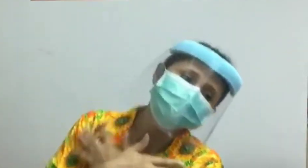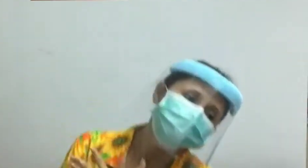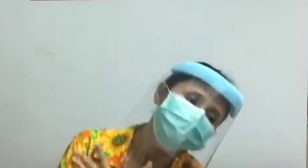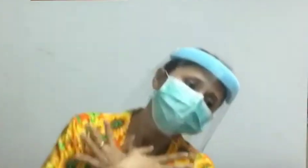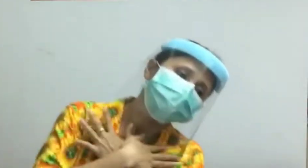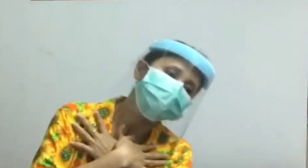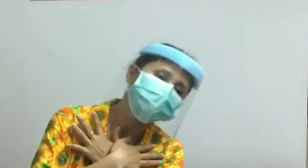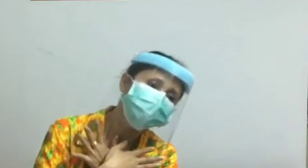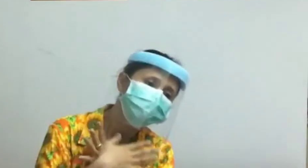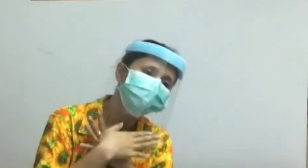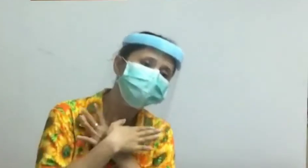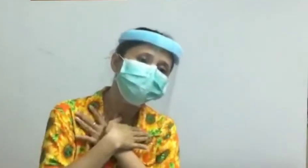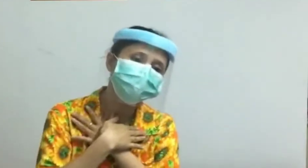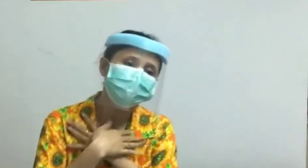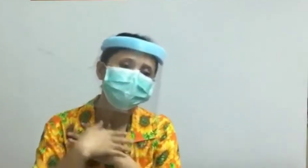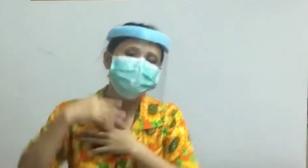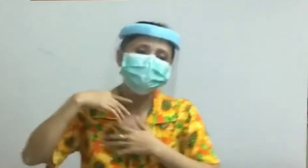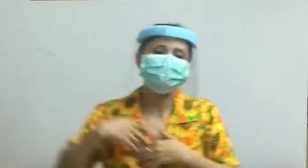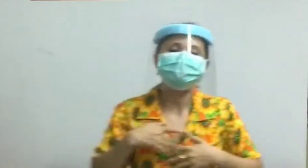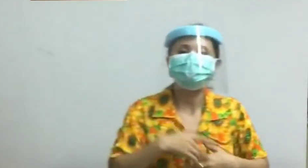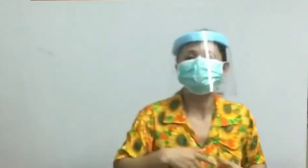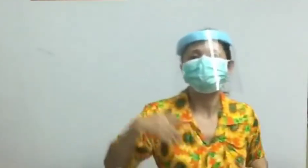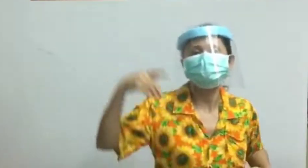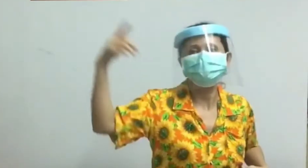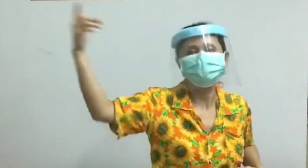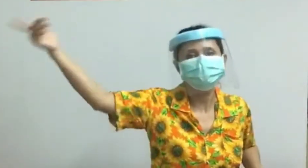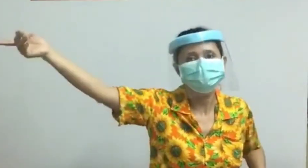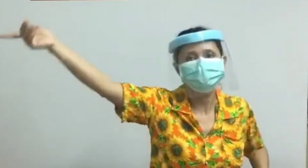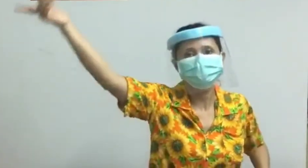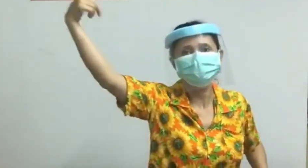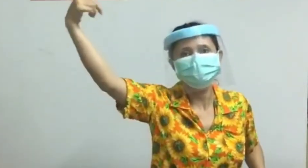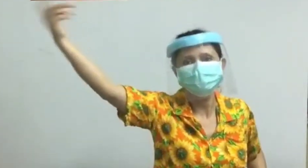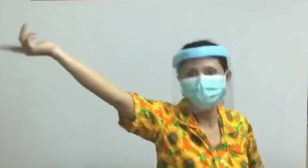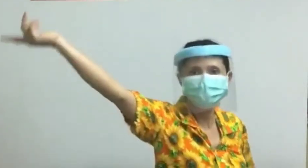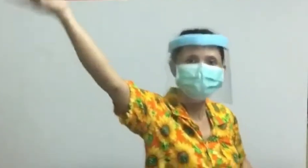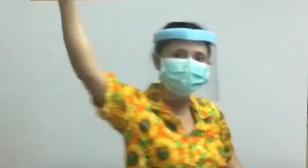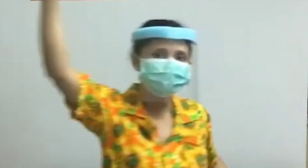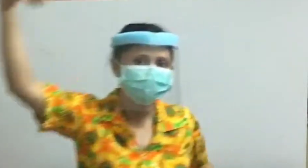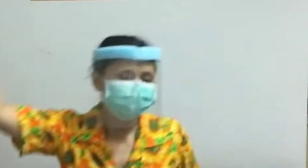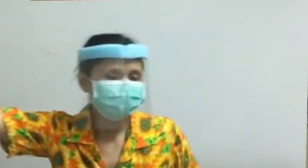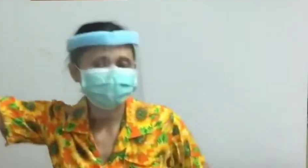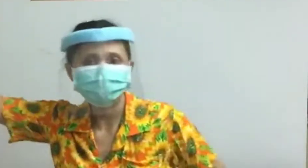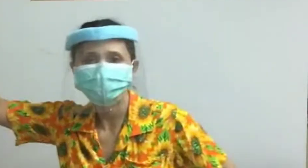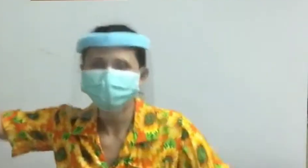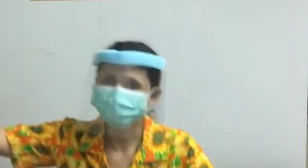นั้นดูแลตัวเองดูแลตัวเองให้ดีด้วยนะคนดี